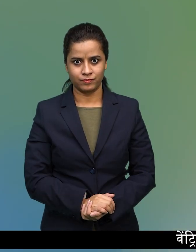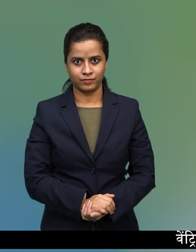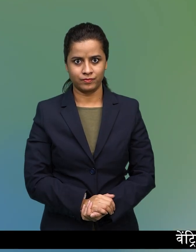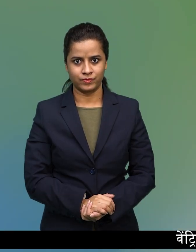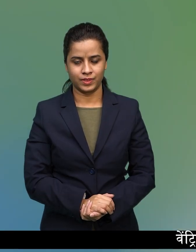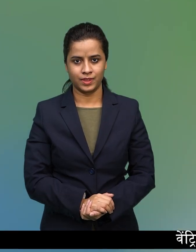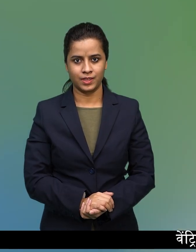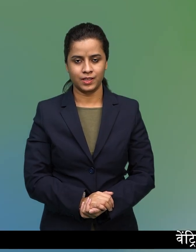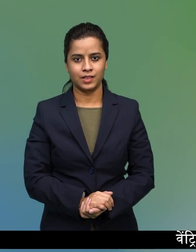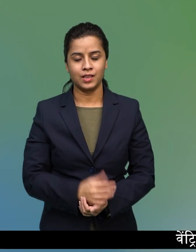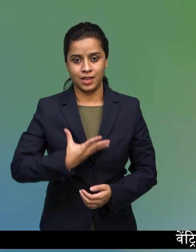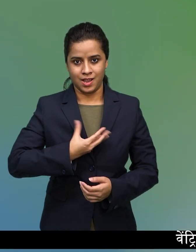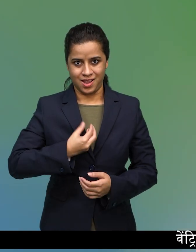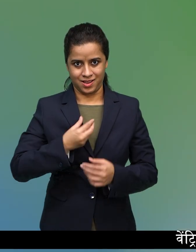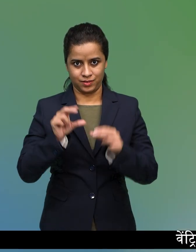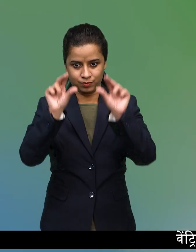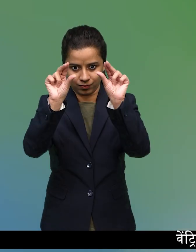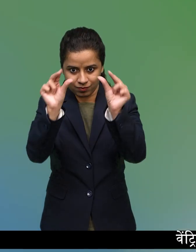वेंट्रिकल्स, हृदयाचे नीलन,